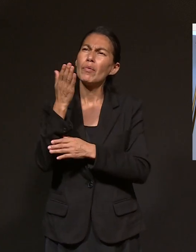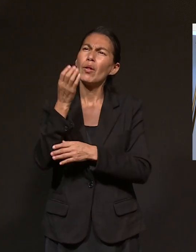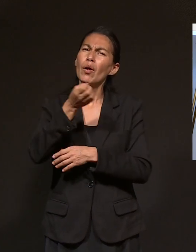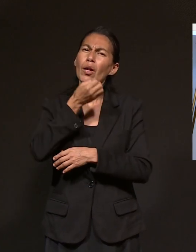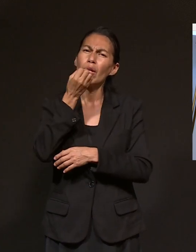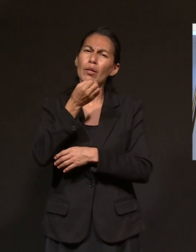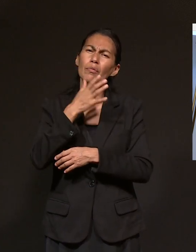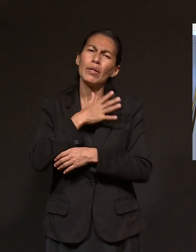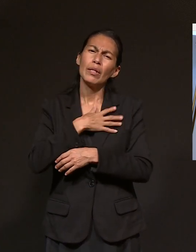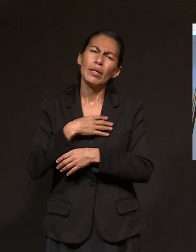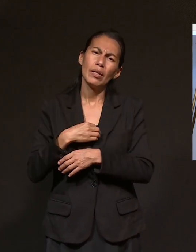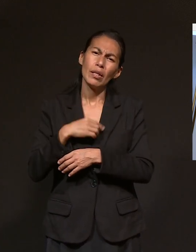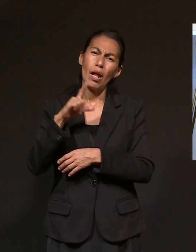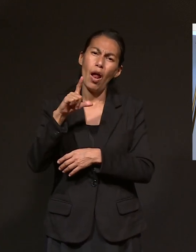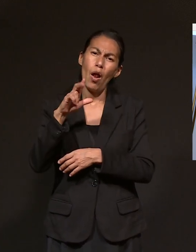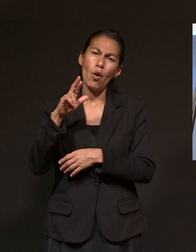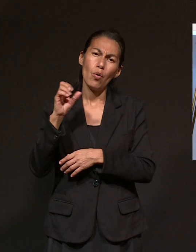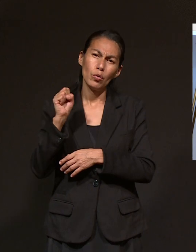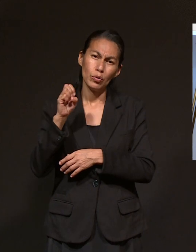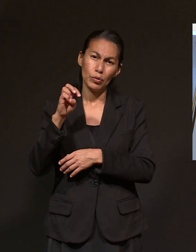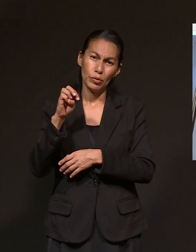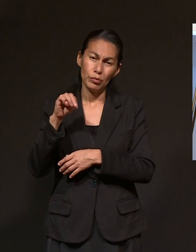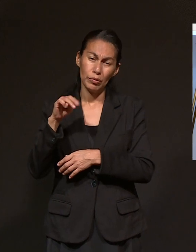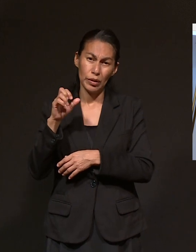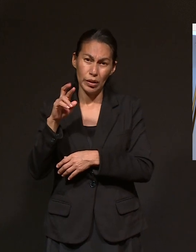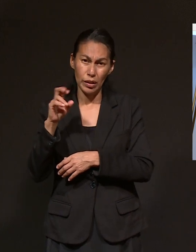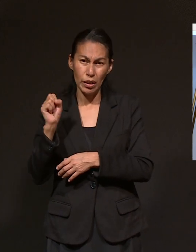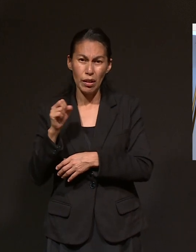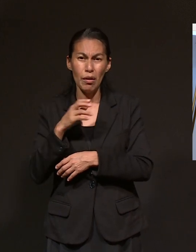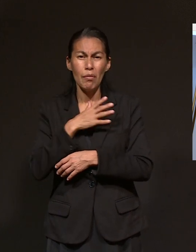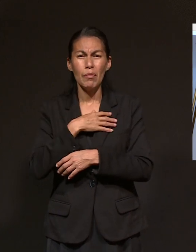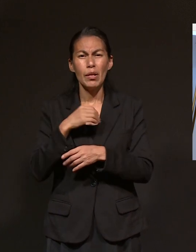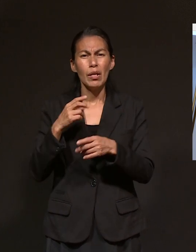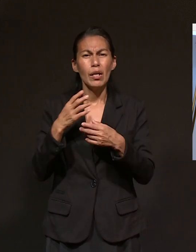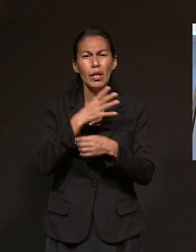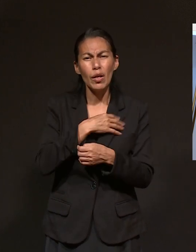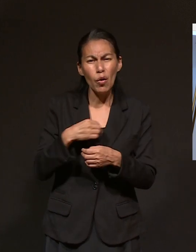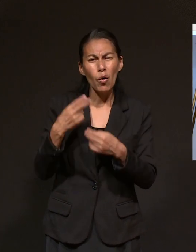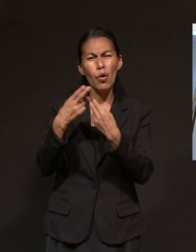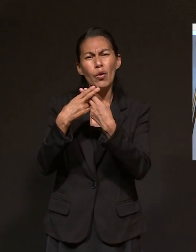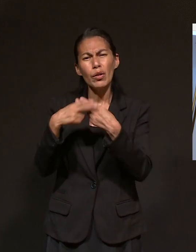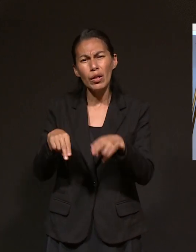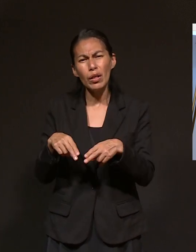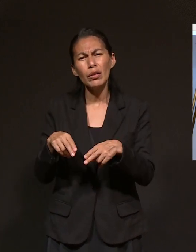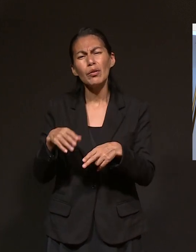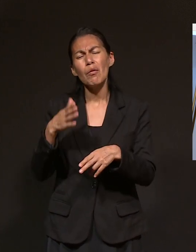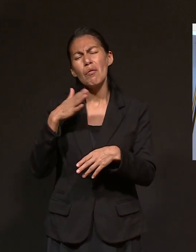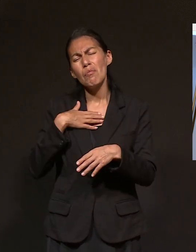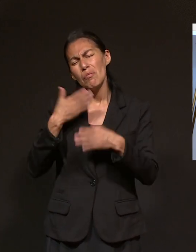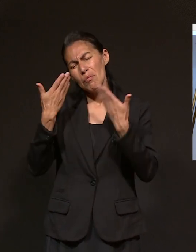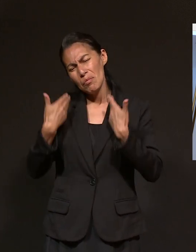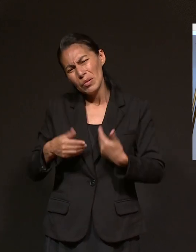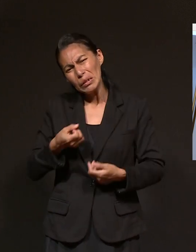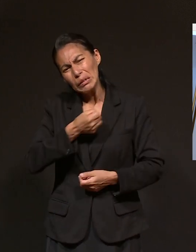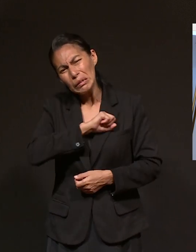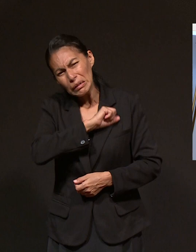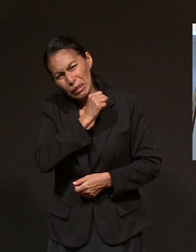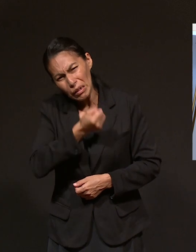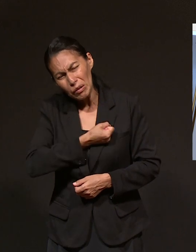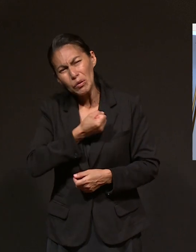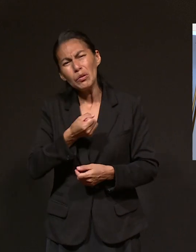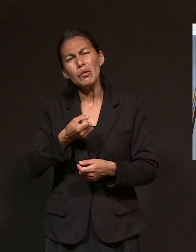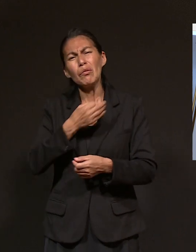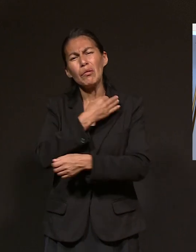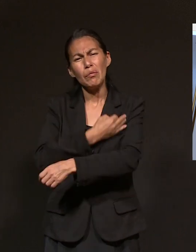Luz, Dari Y Dari Smith Y por Janet, mi nieto Por mi salud y por mi familia Estaremos